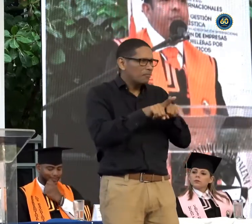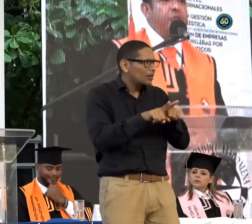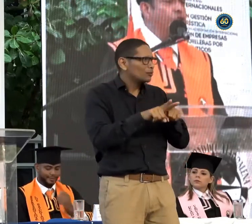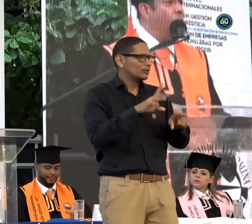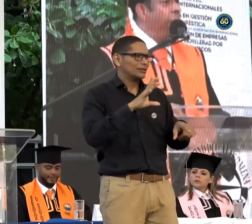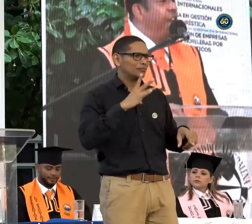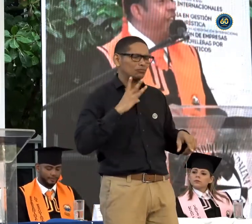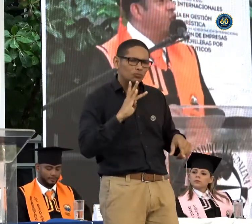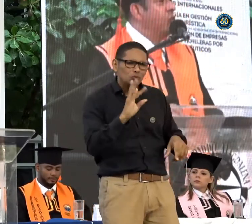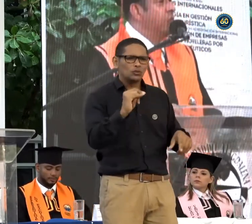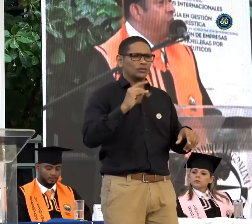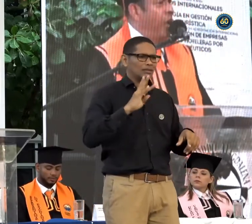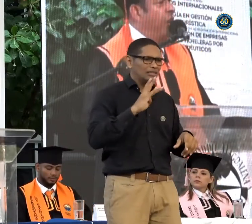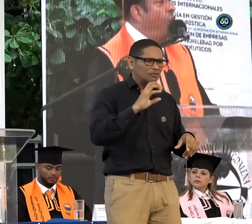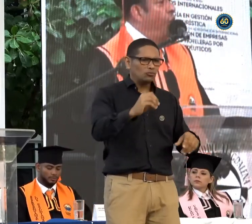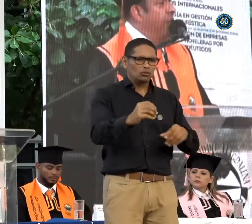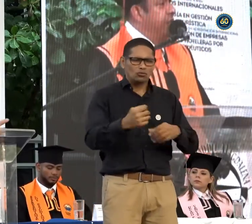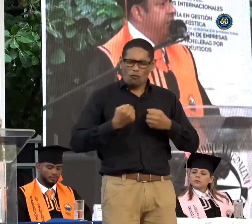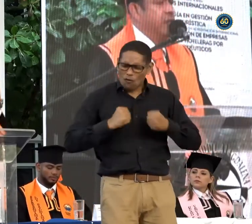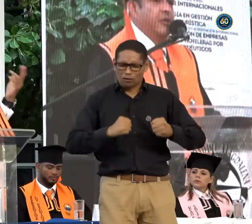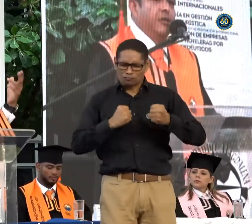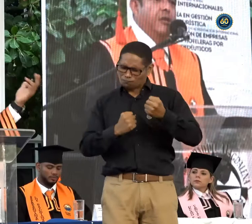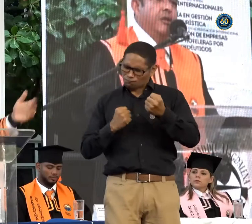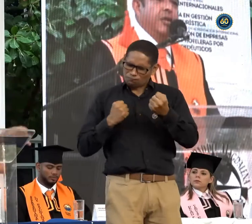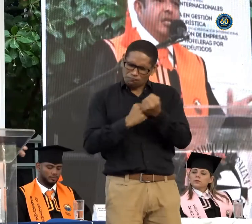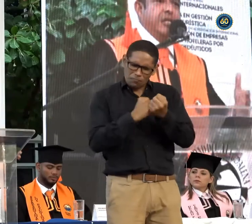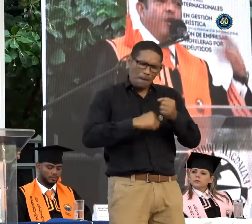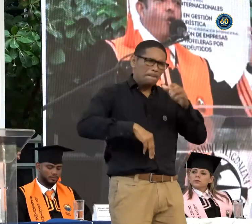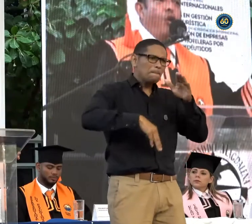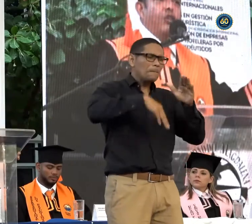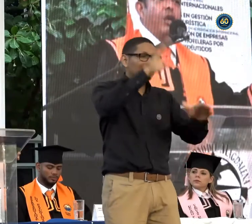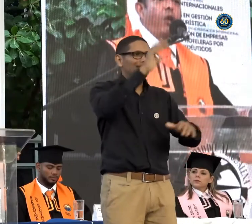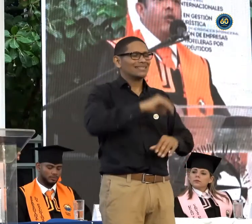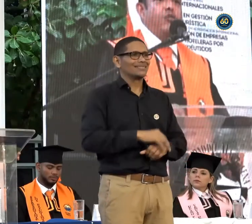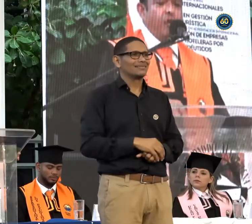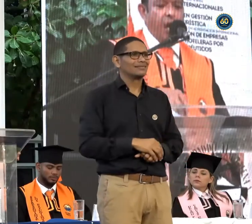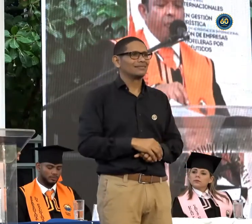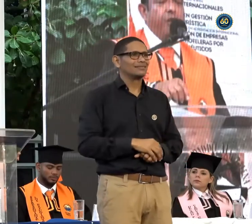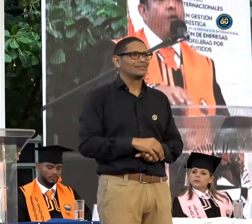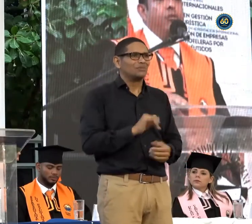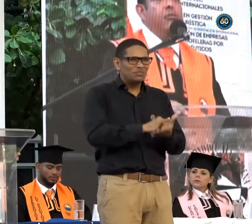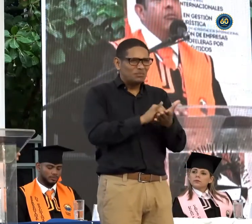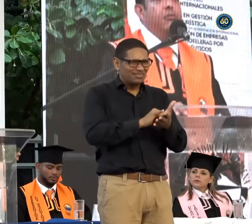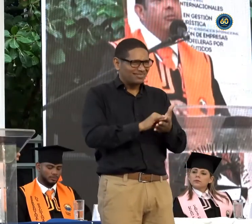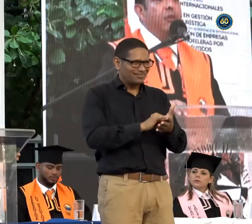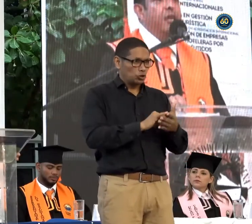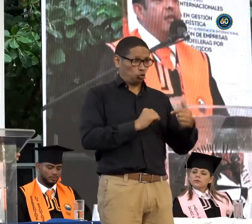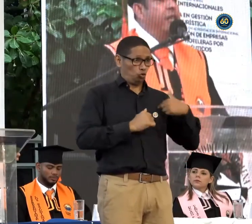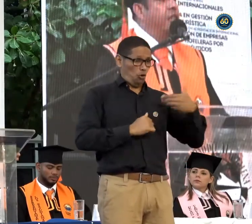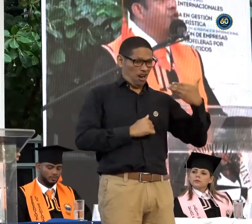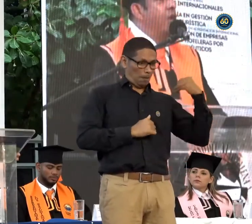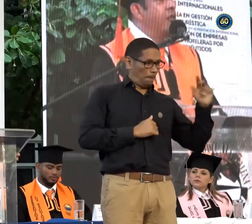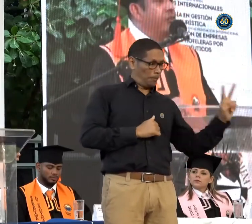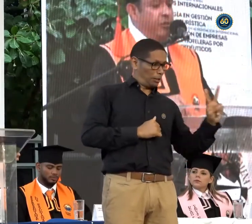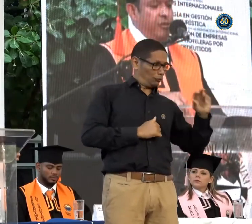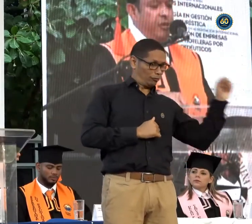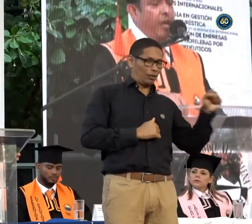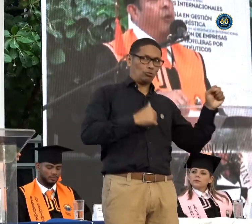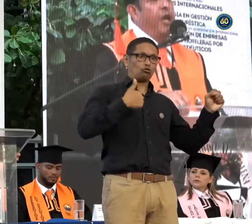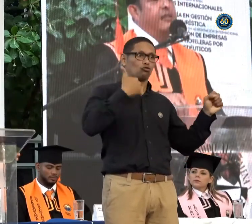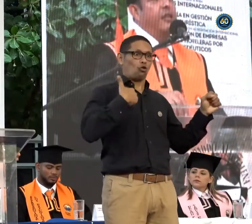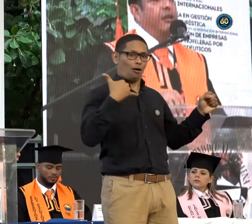perfectos porque ninguno Lo es Y sigo con los recuerdos a mí yo de hace 22 años y lo voy a decir